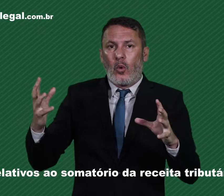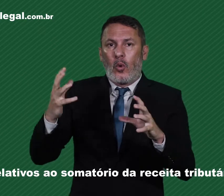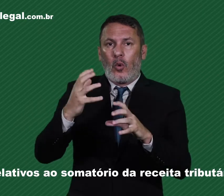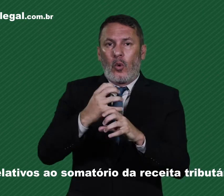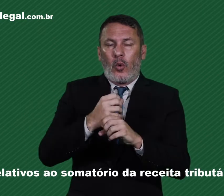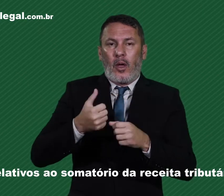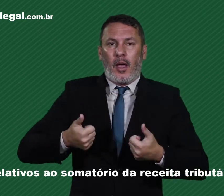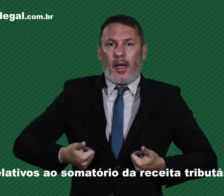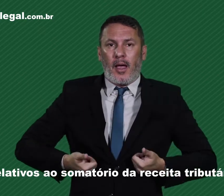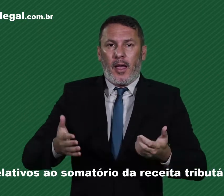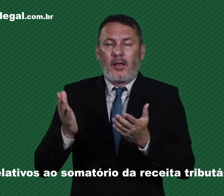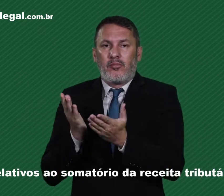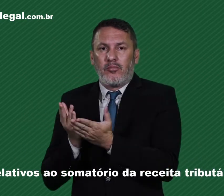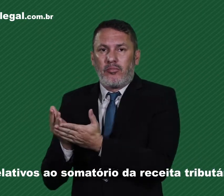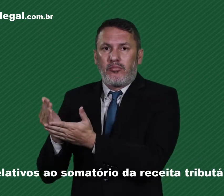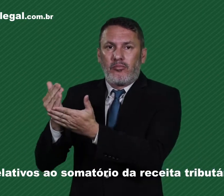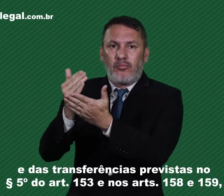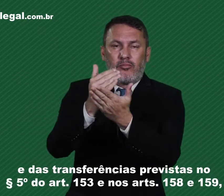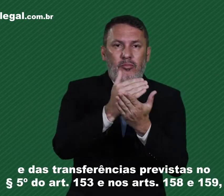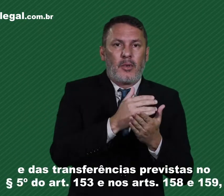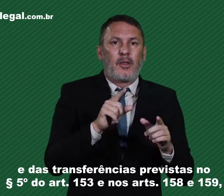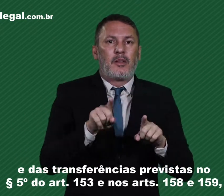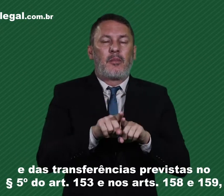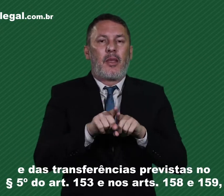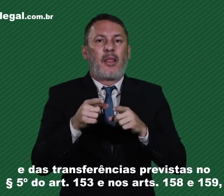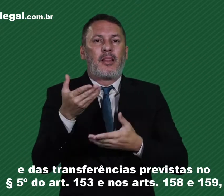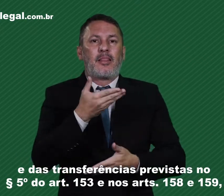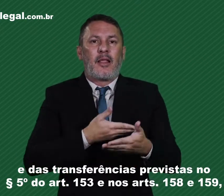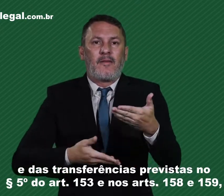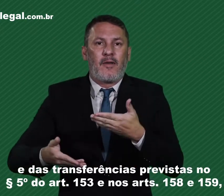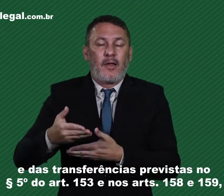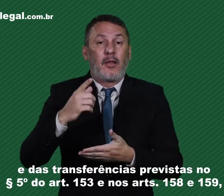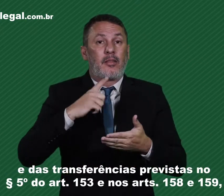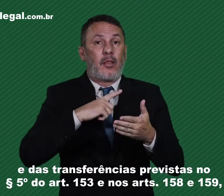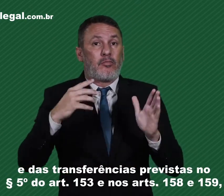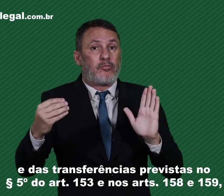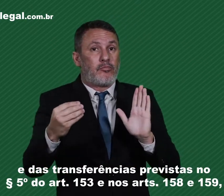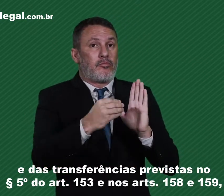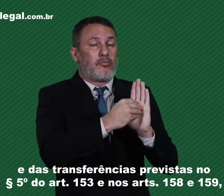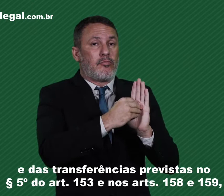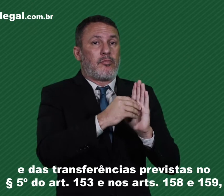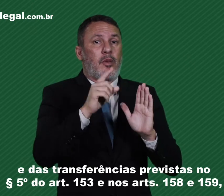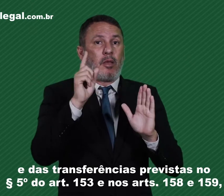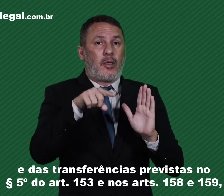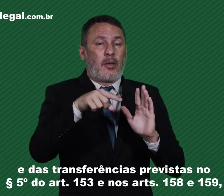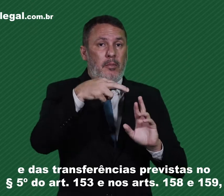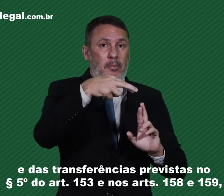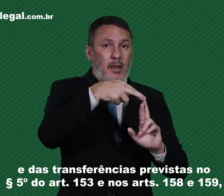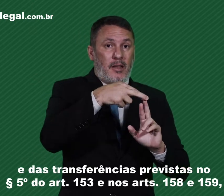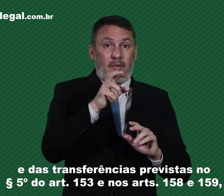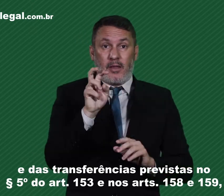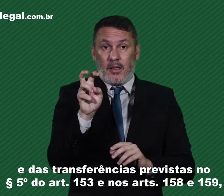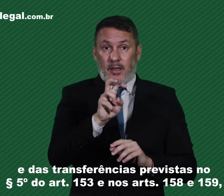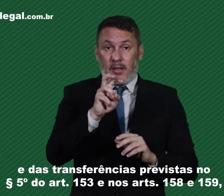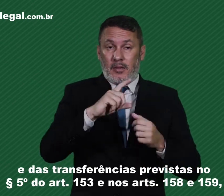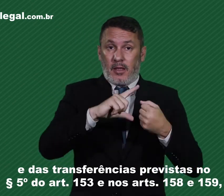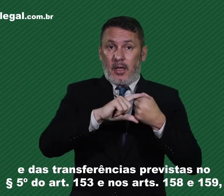somatório da receita tributária a transferências previstas no parágrafo 5º do artigo 153